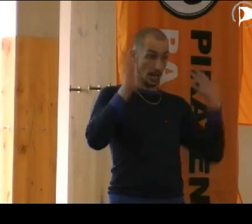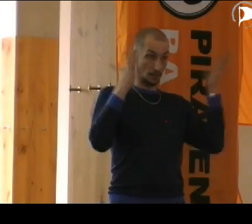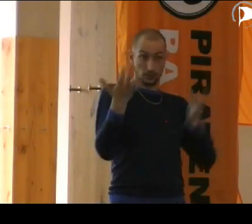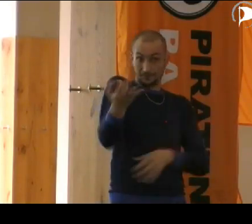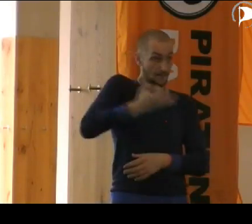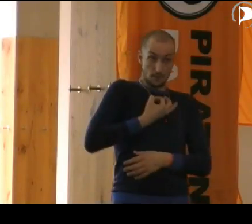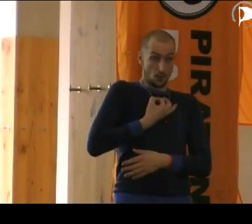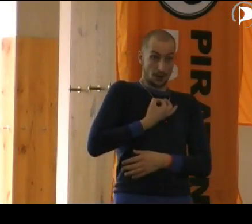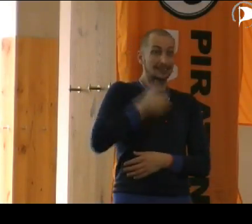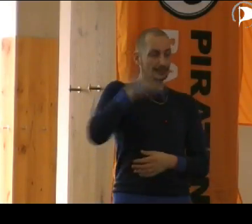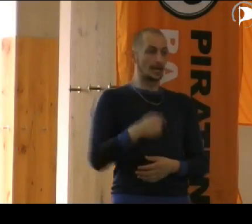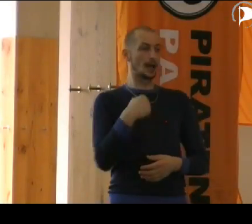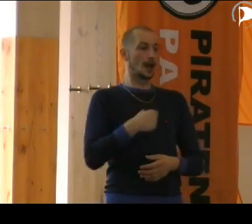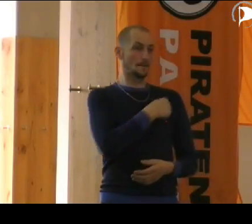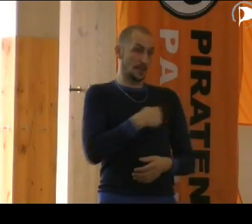ganz